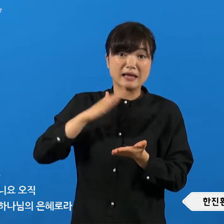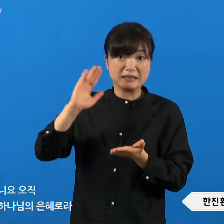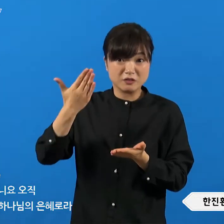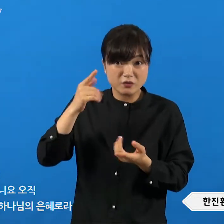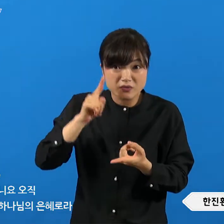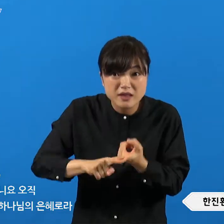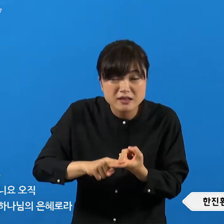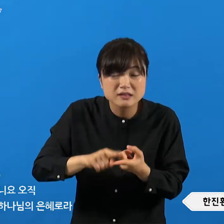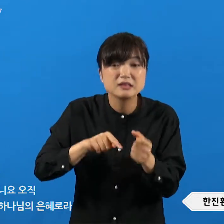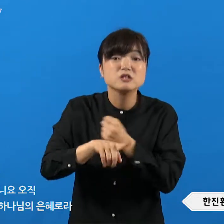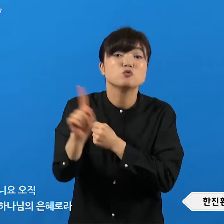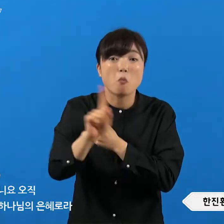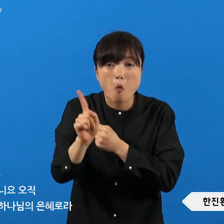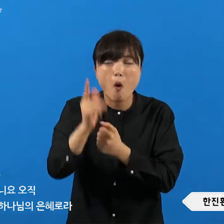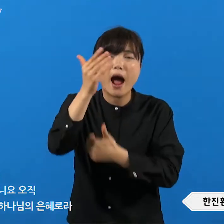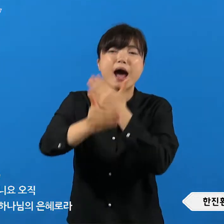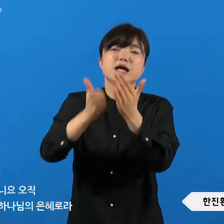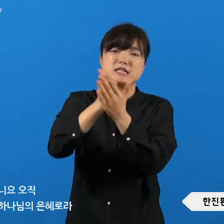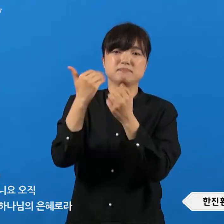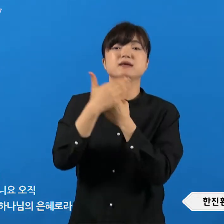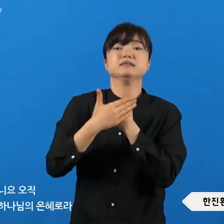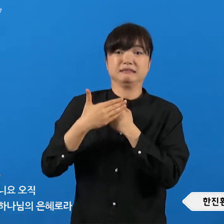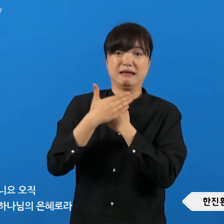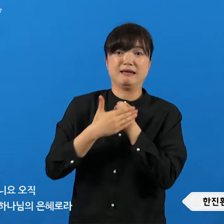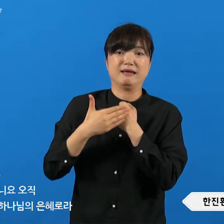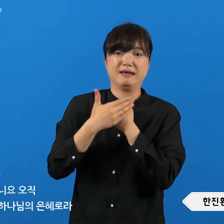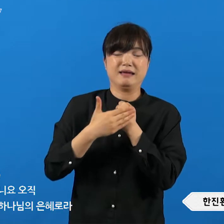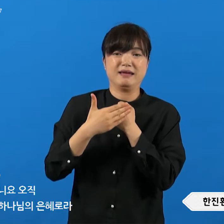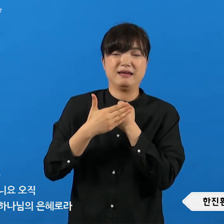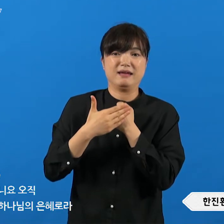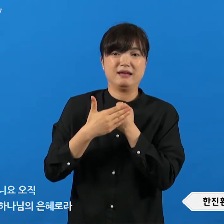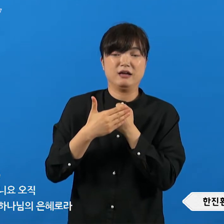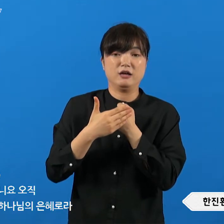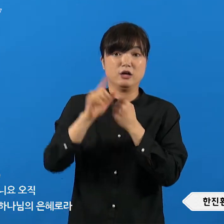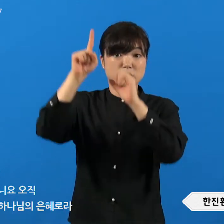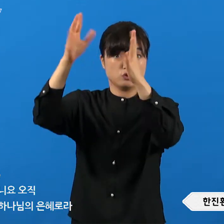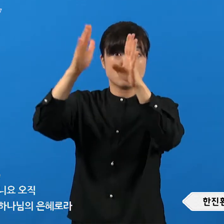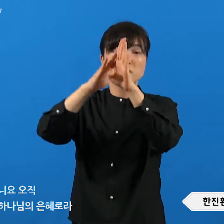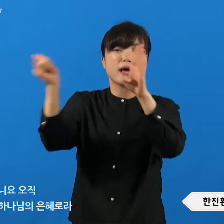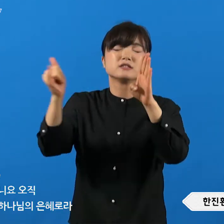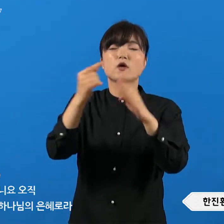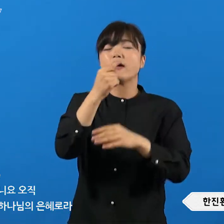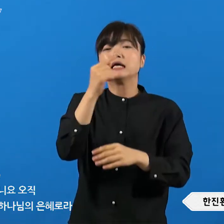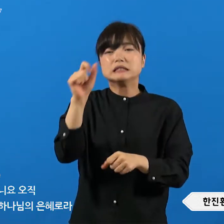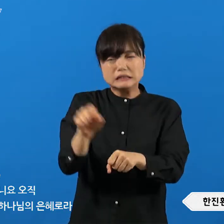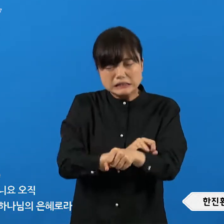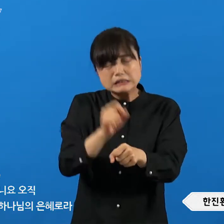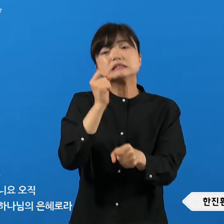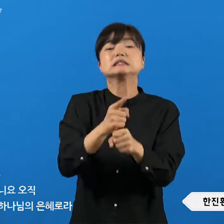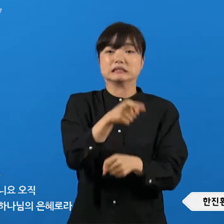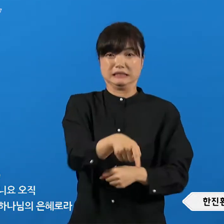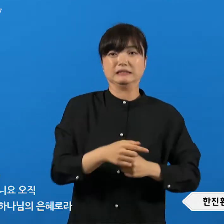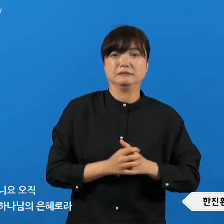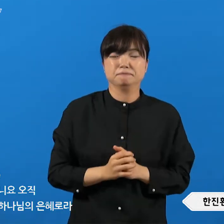나의 나 된 것은 하나님의 은혜라. 이게 천국 백성의 특징입니다.